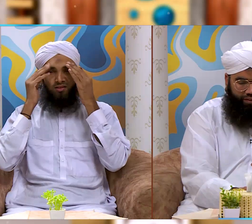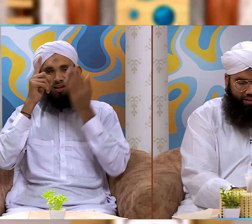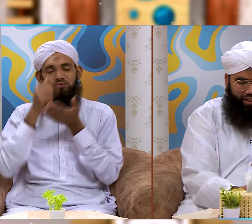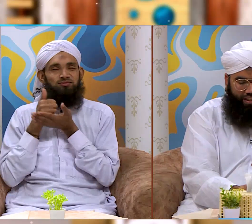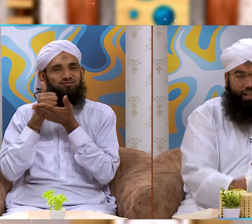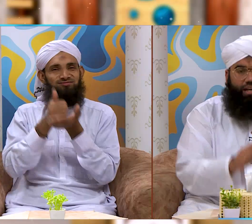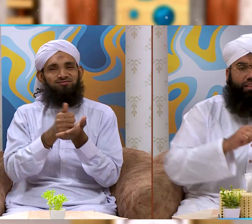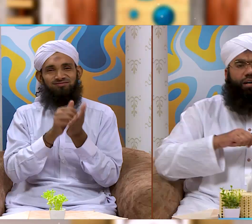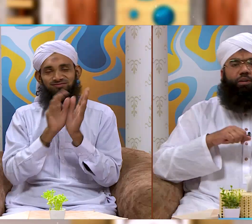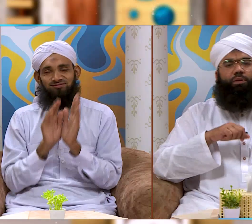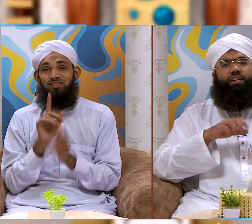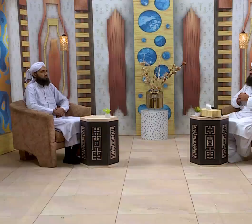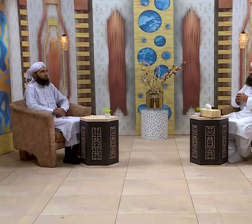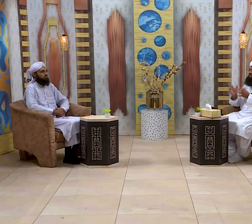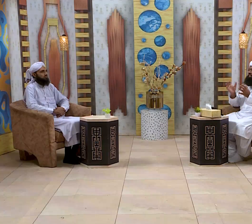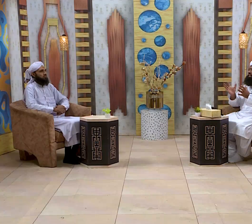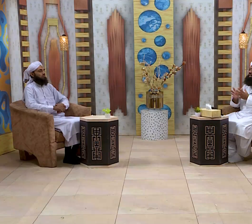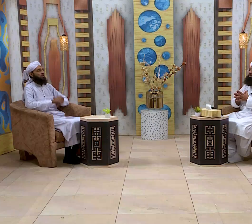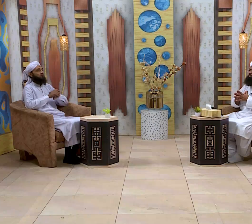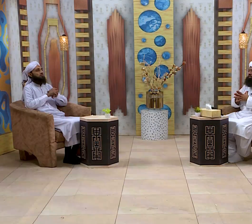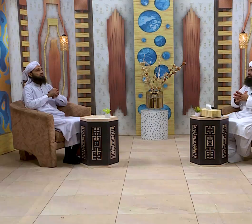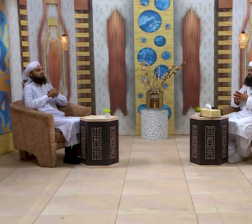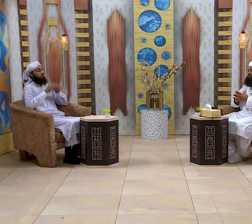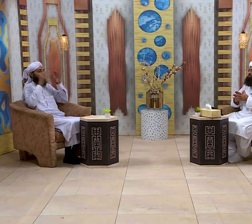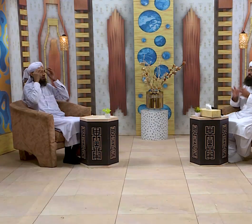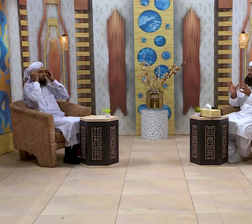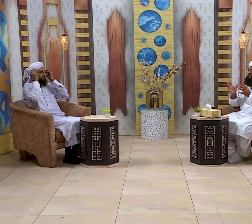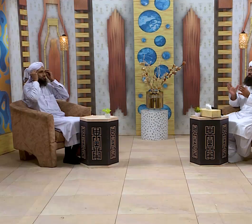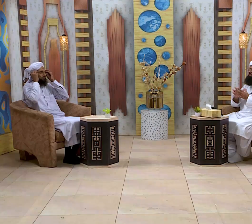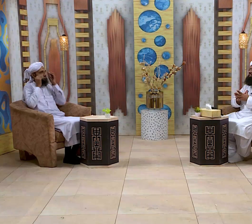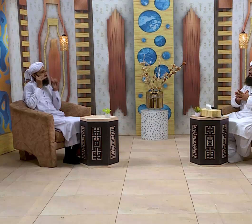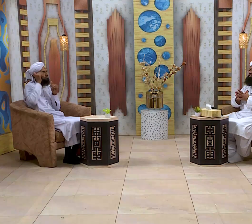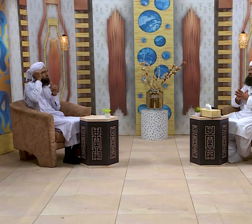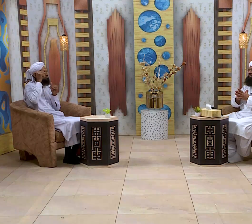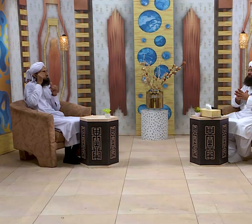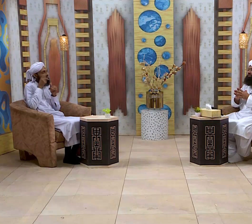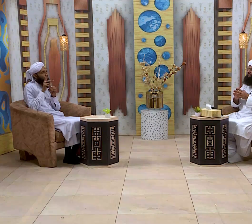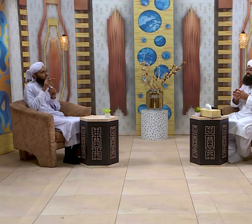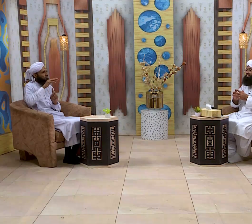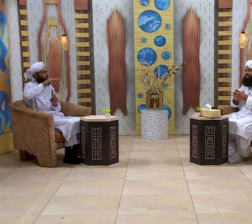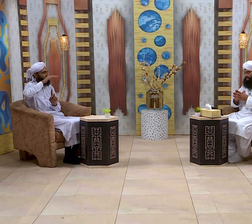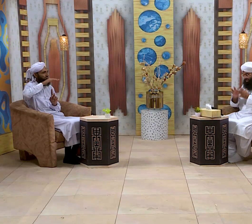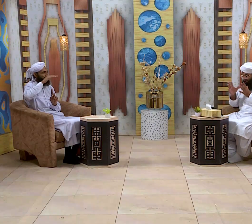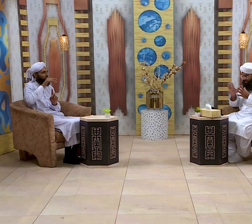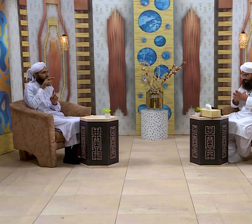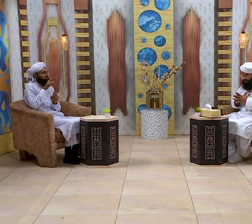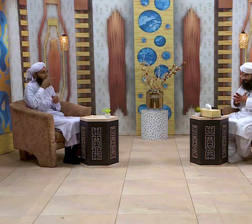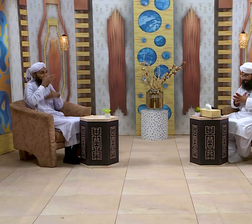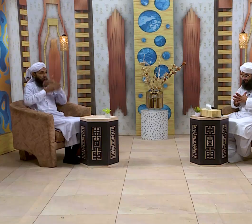فرمایا ہے۔ اللہ اکبر۔ حضرت علامہ مولانا مفتی امجد علی اعظمی رحمۃ اللہ تعالی علیہ ارشاد فرماتے ہیں